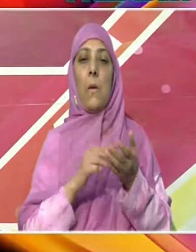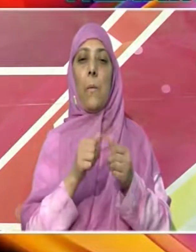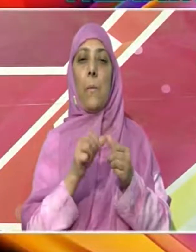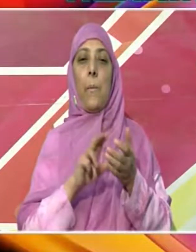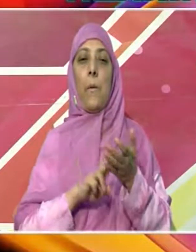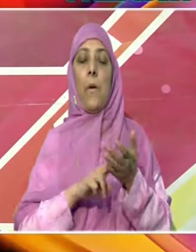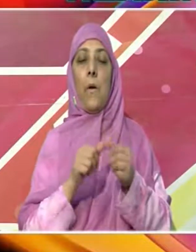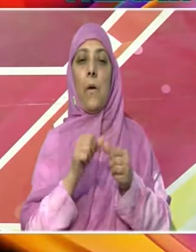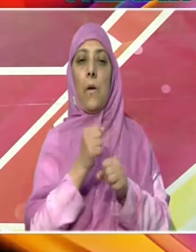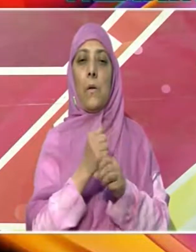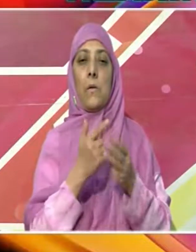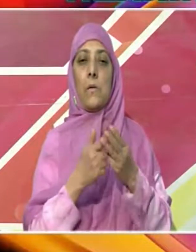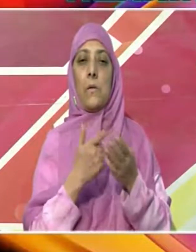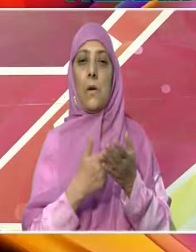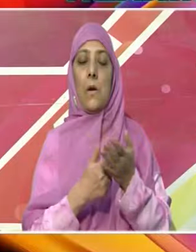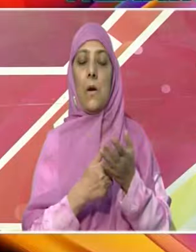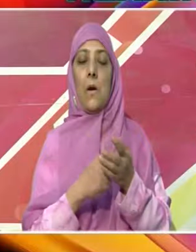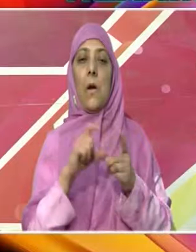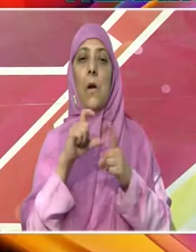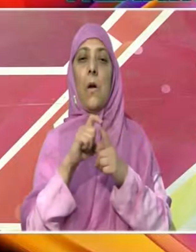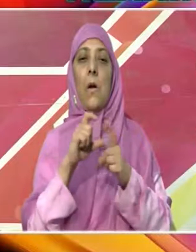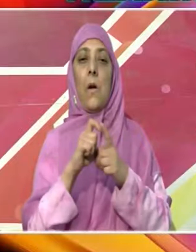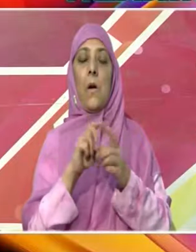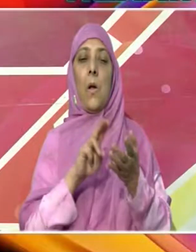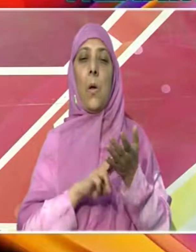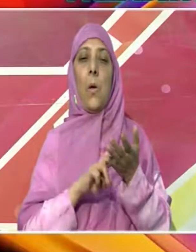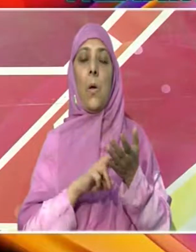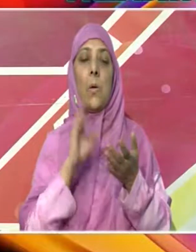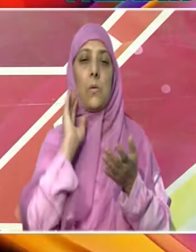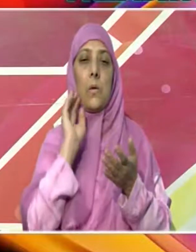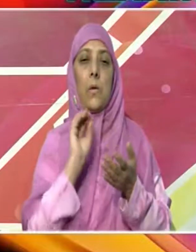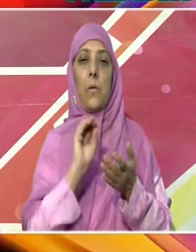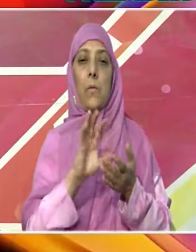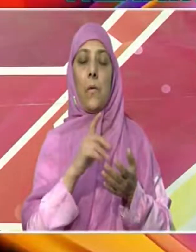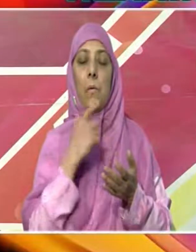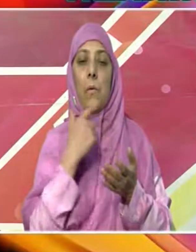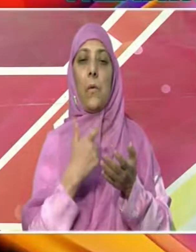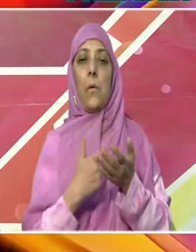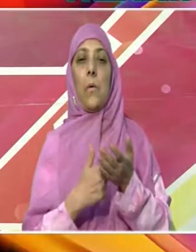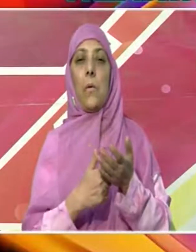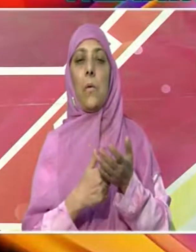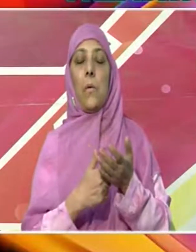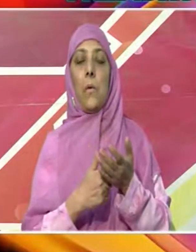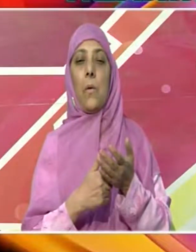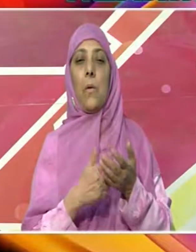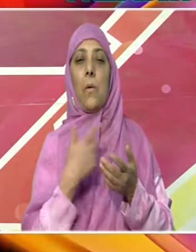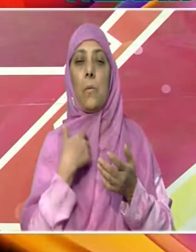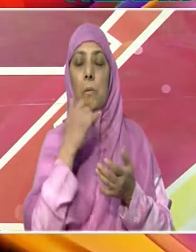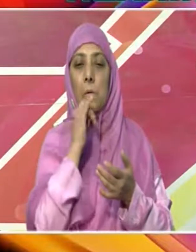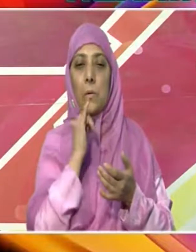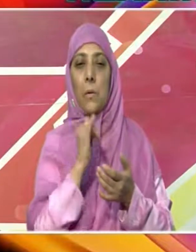बात करते हुए कहा की बड़ी हम प्रोजेक्ट